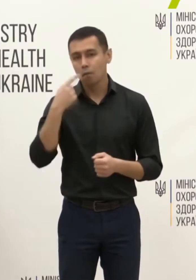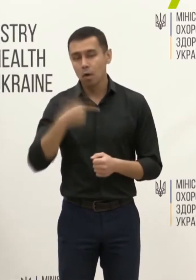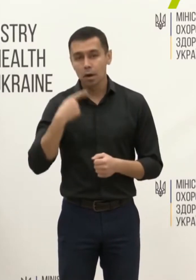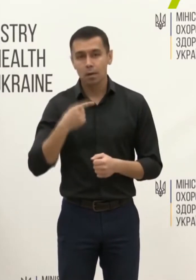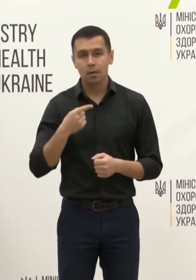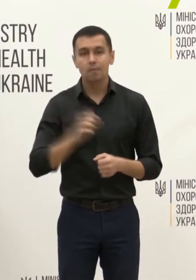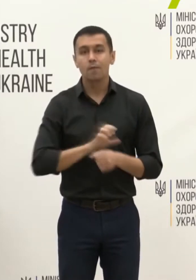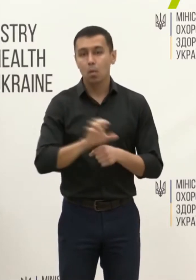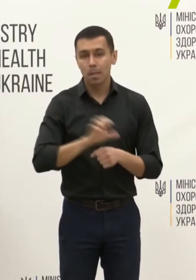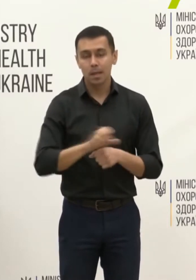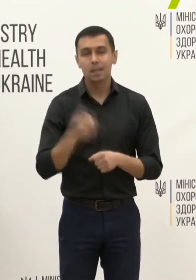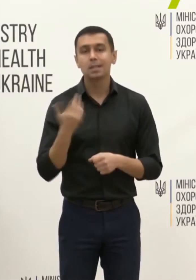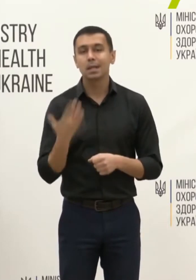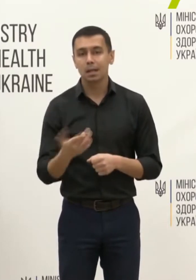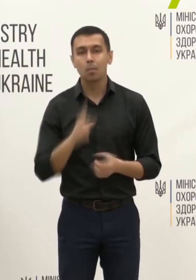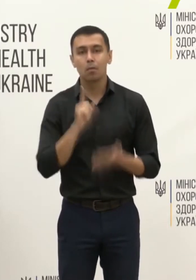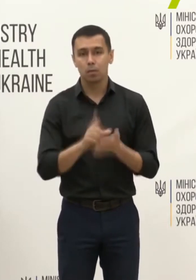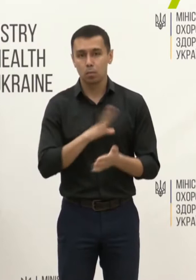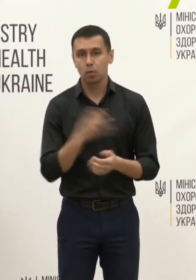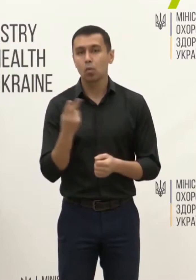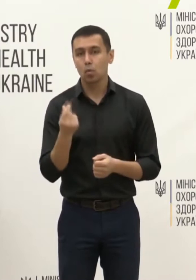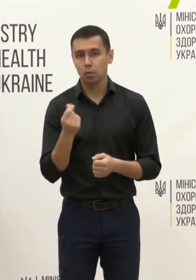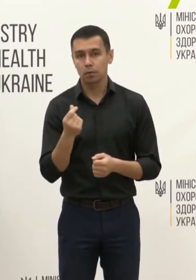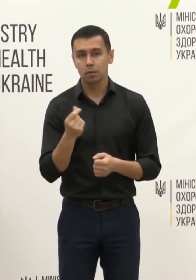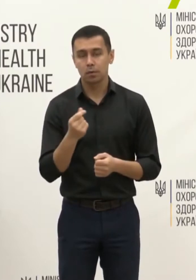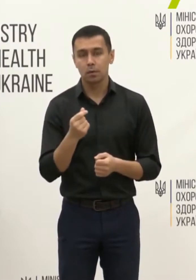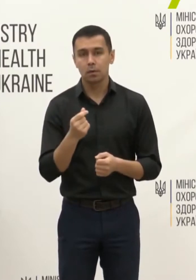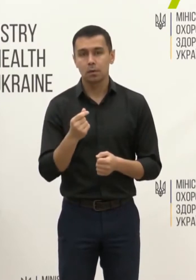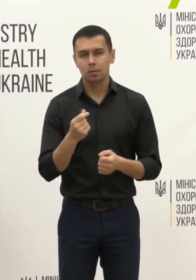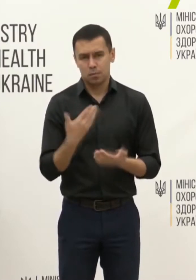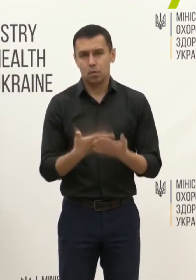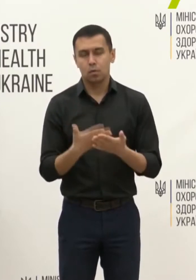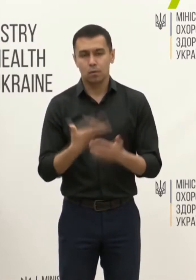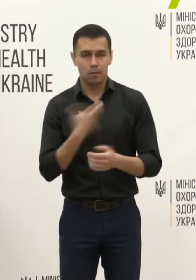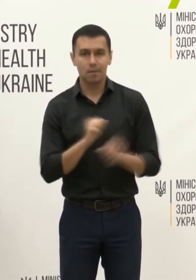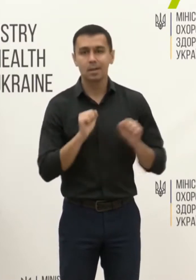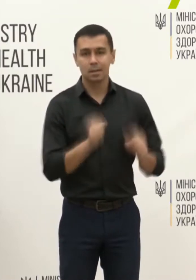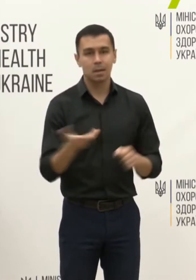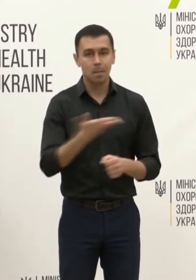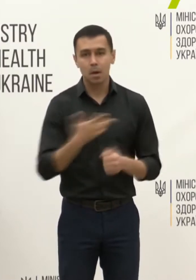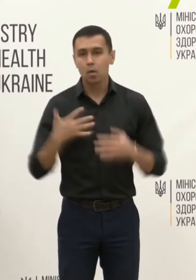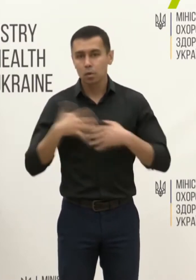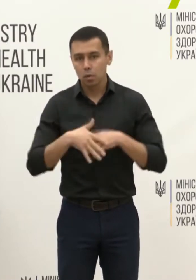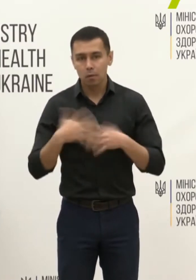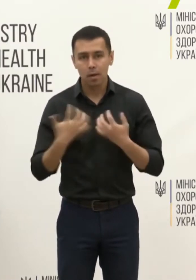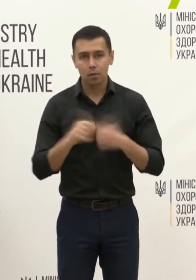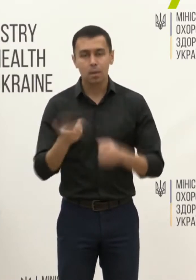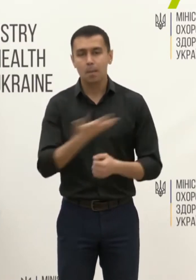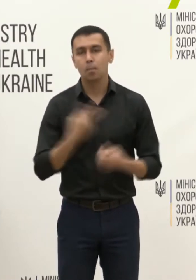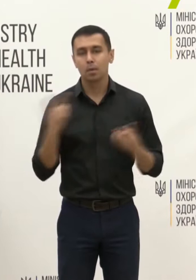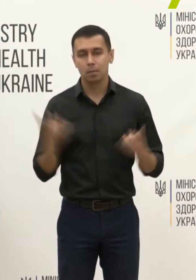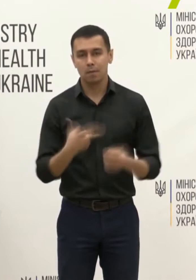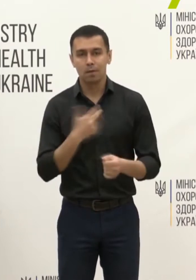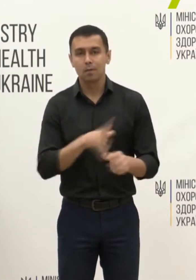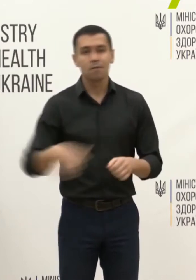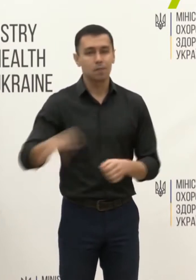говорять виробники, скільки повинна буде коштувати орієнтовна вакцина. Ми розрахували, що нам потрібно вакцинувати